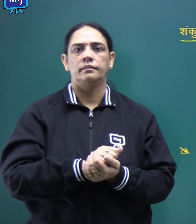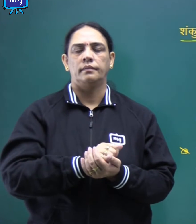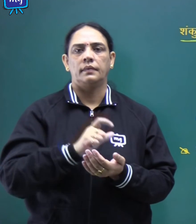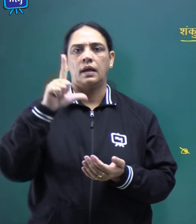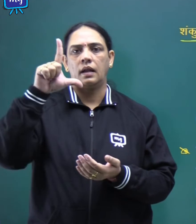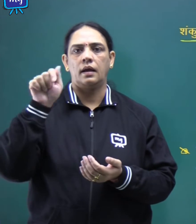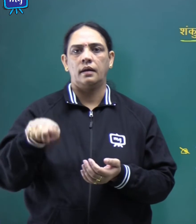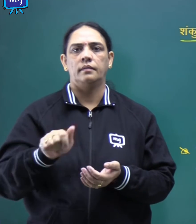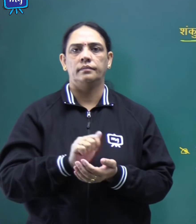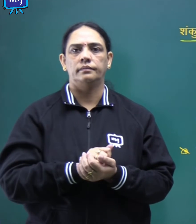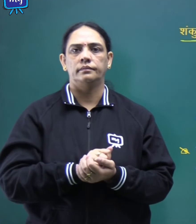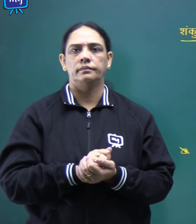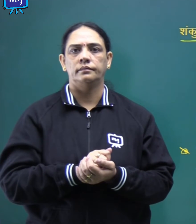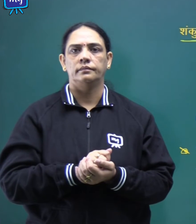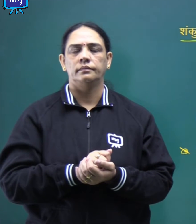l है।